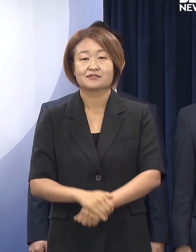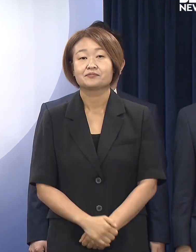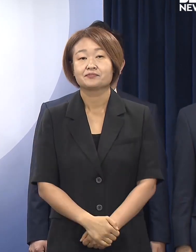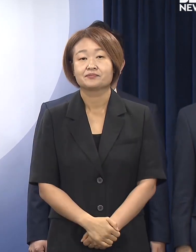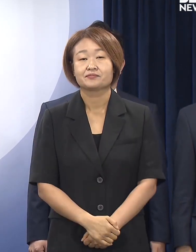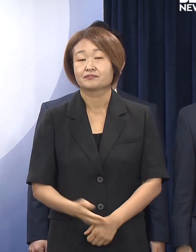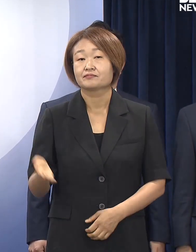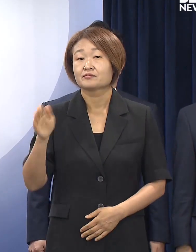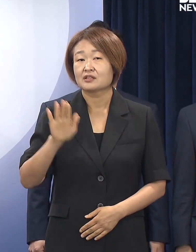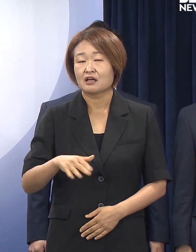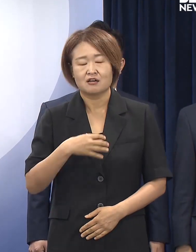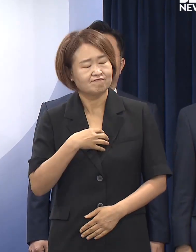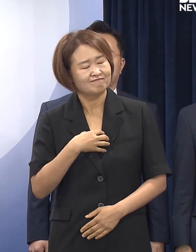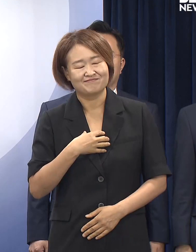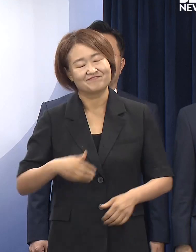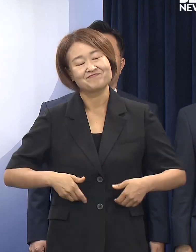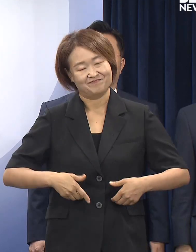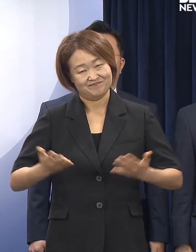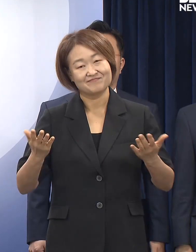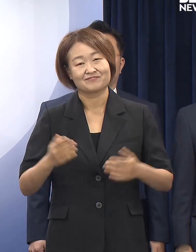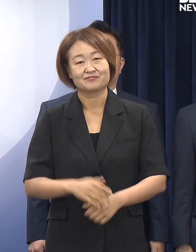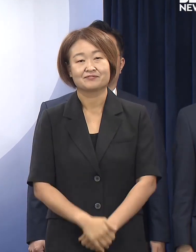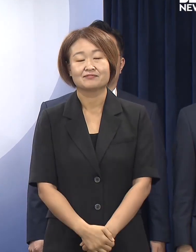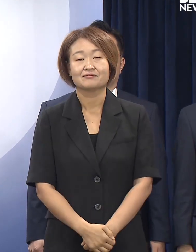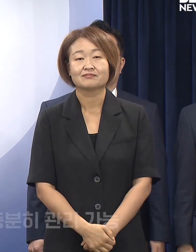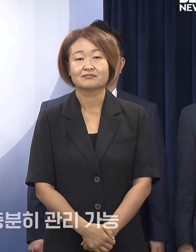그러나 걱정하지 않으셔도 됩니다.